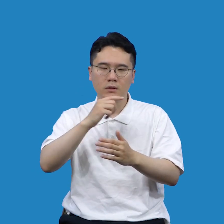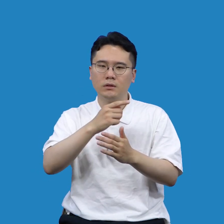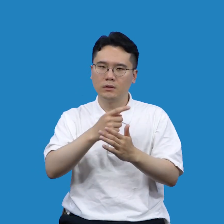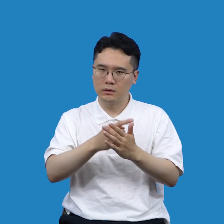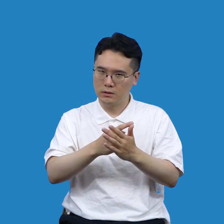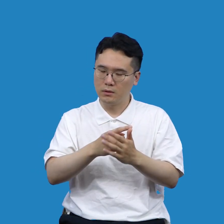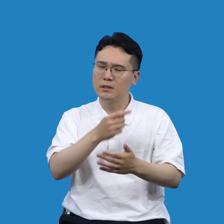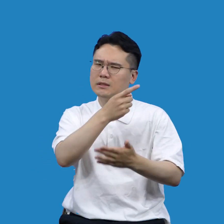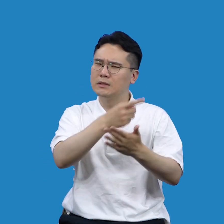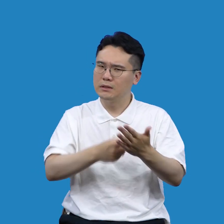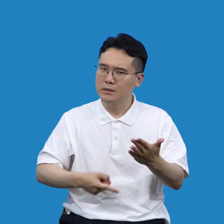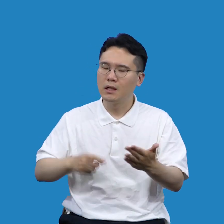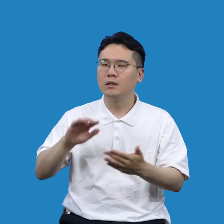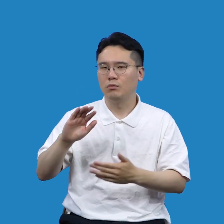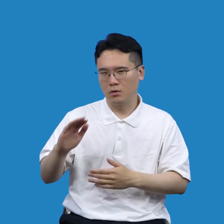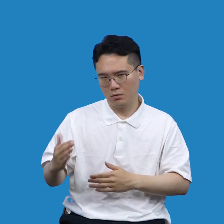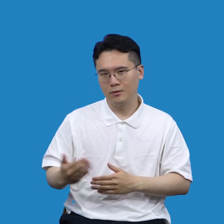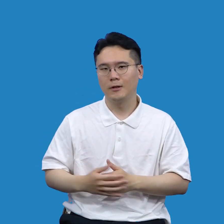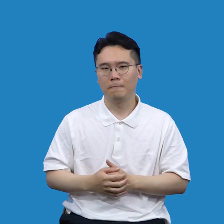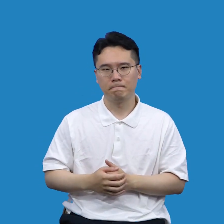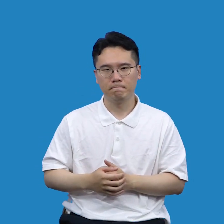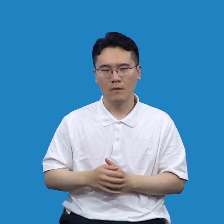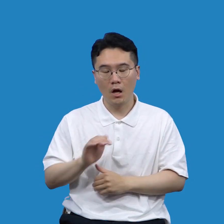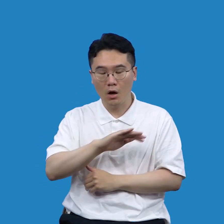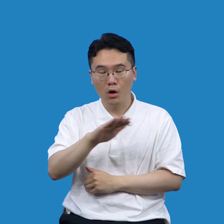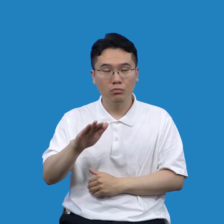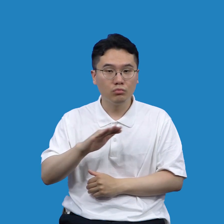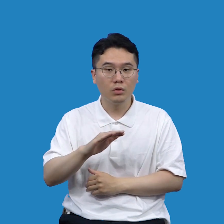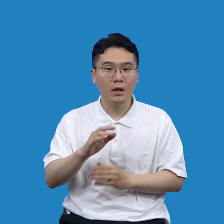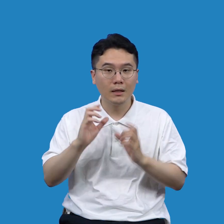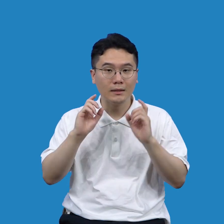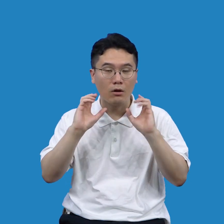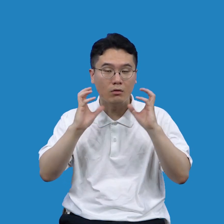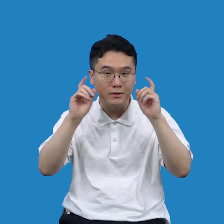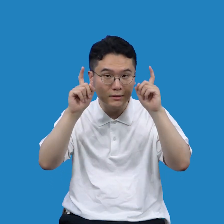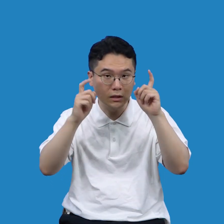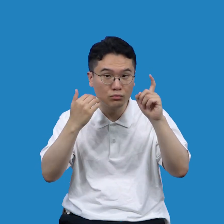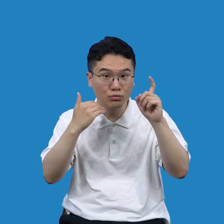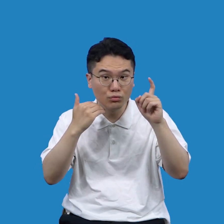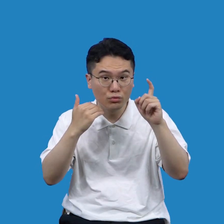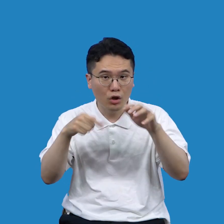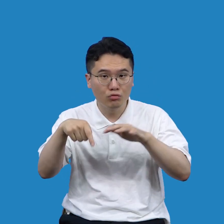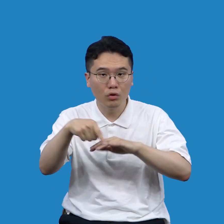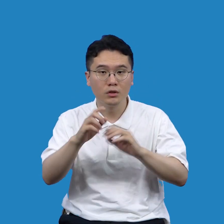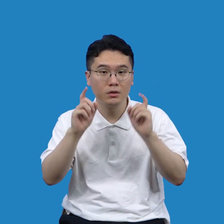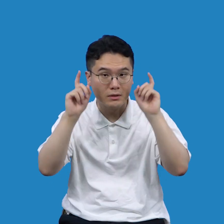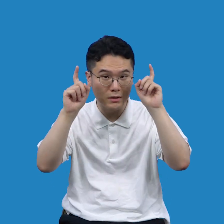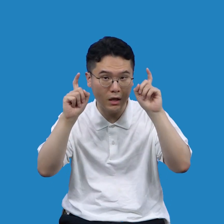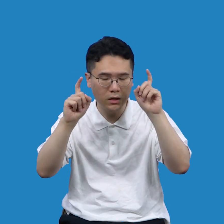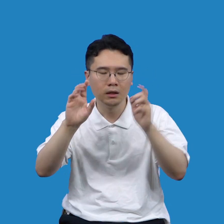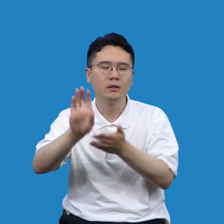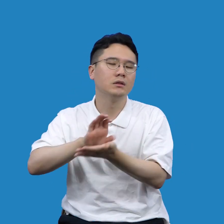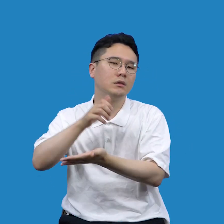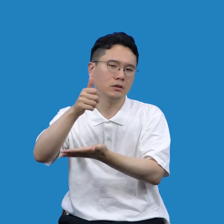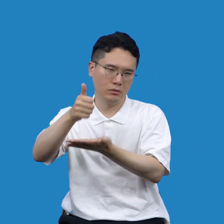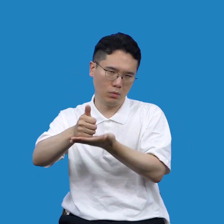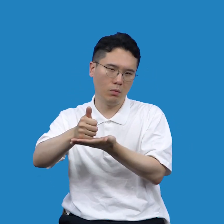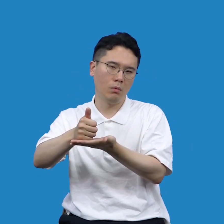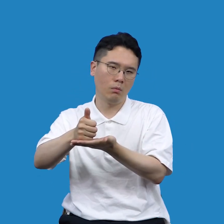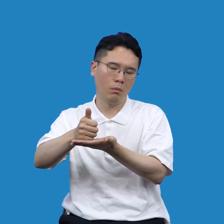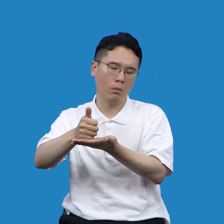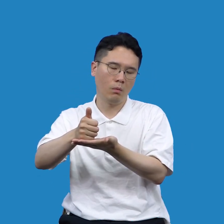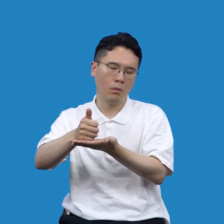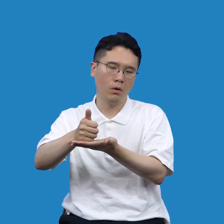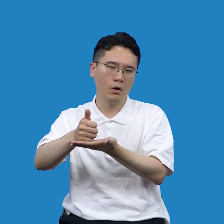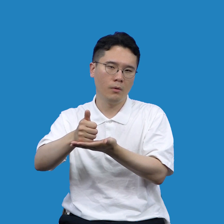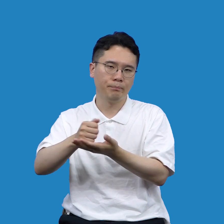희생되셨느니라. 우리의 유월절 양이 누구라고 그랬어요? 그리스도 그랬어요. 그리스도. 즉 유월절에 어린